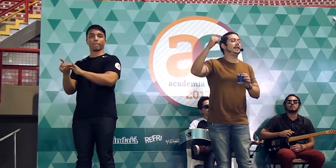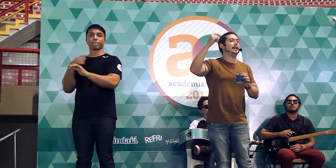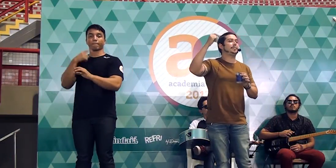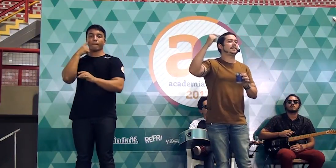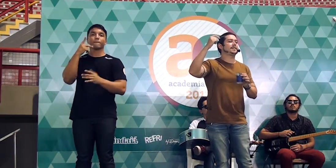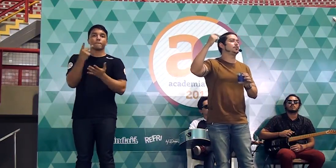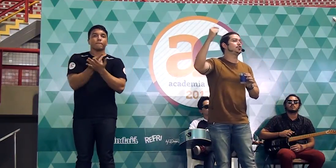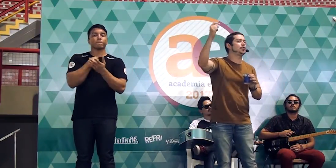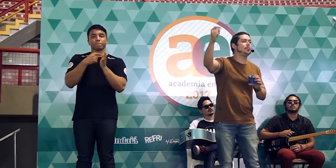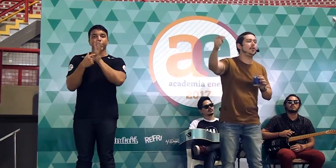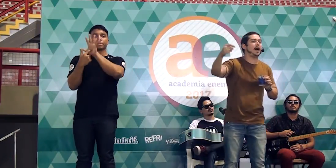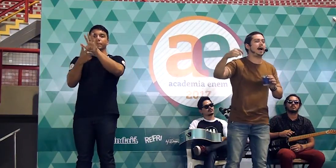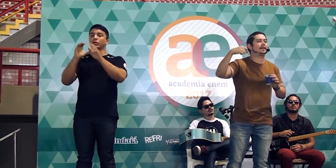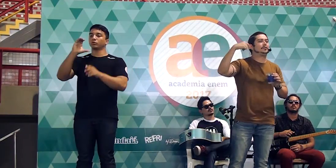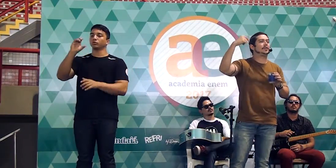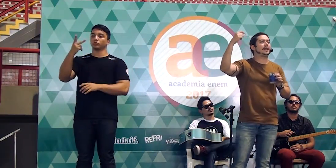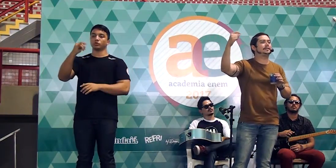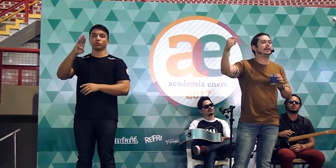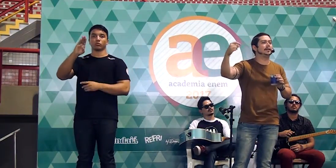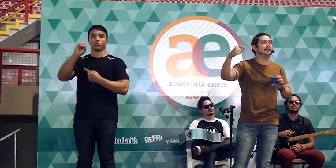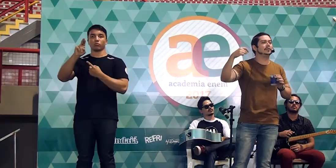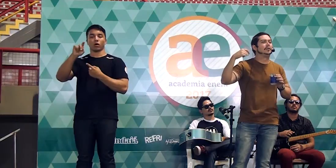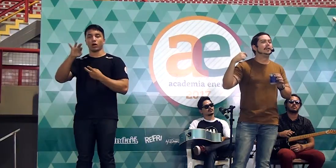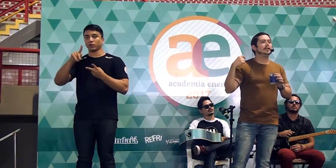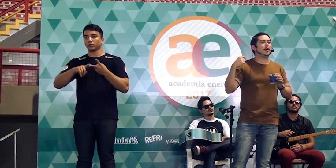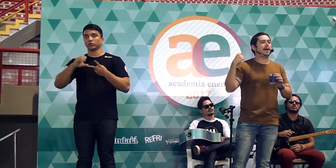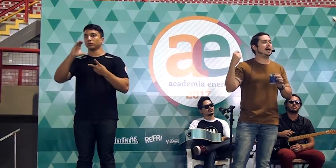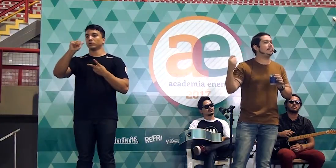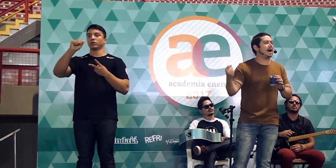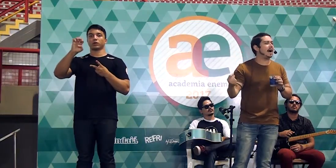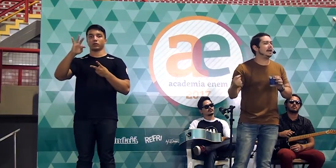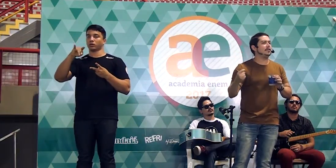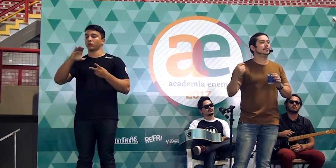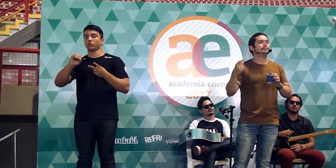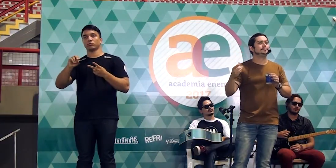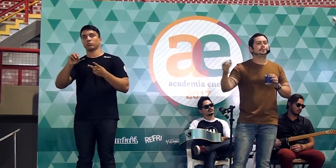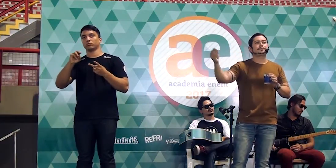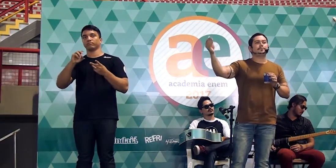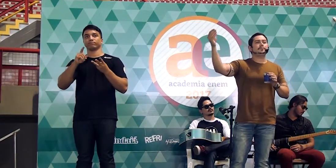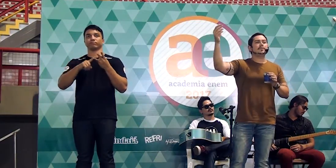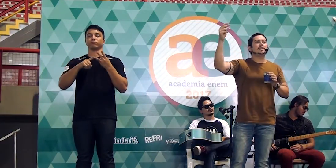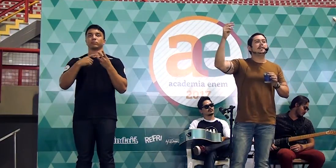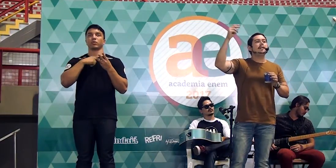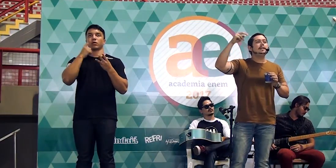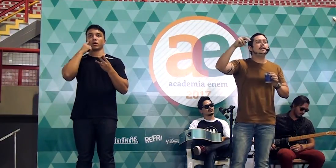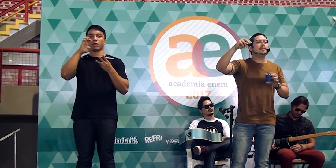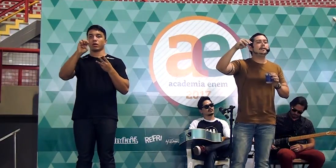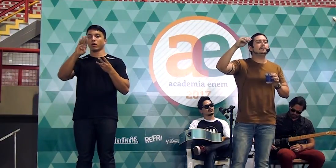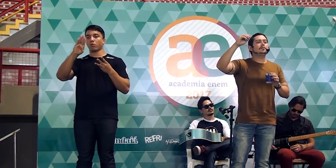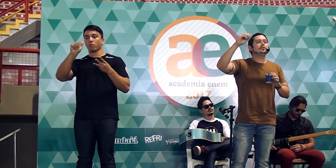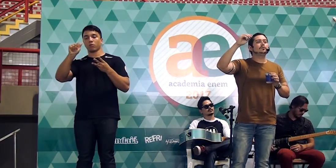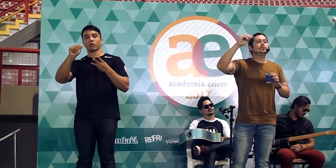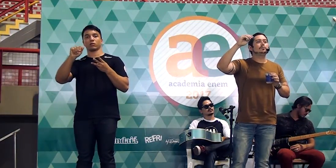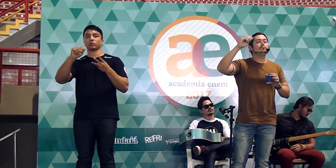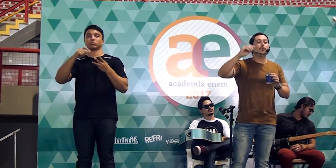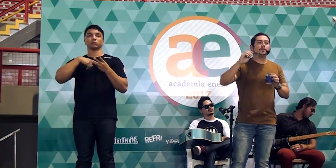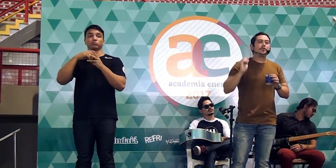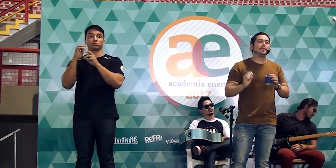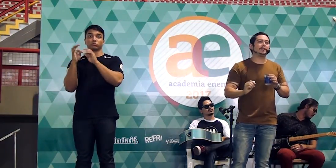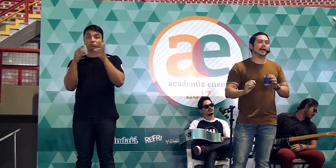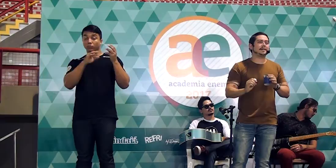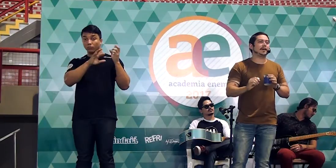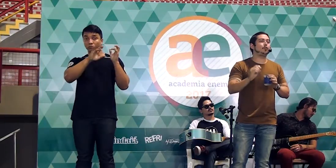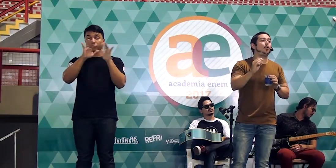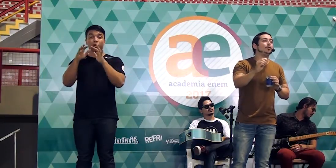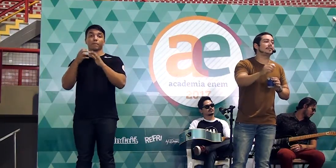evento teria a presença do Chico Buarque, do Caetano, Elba Ramalho. E